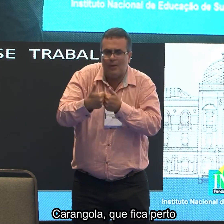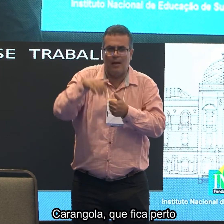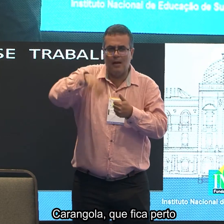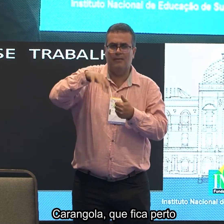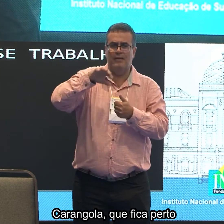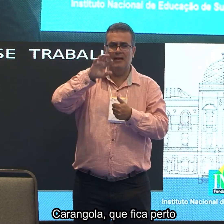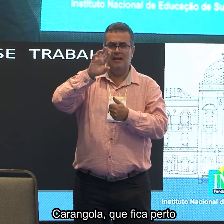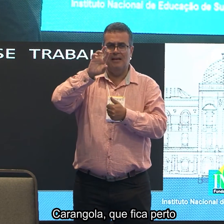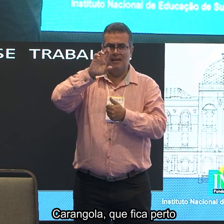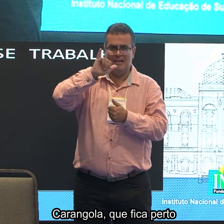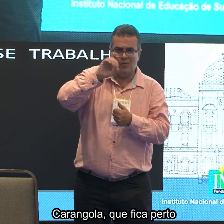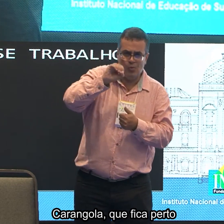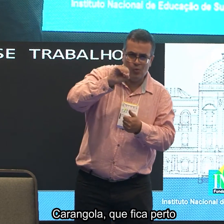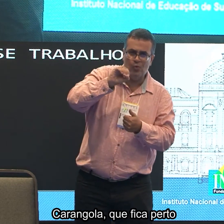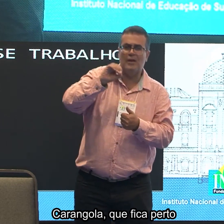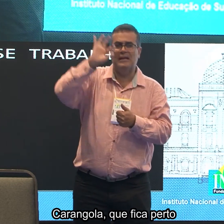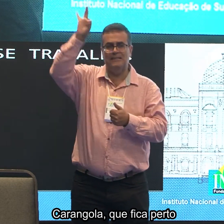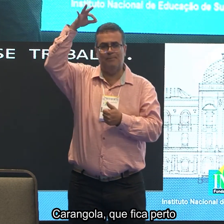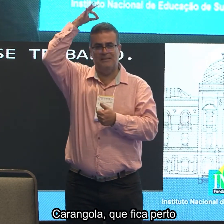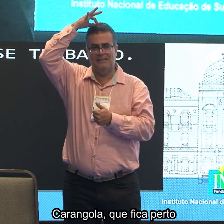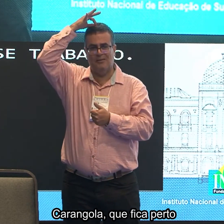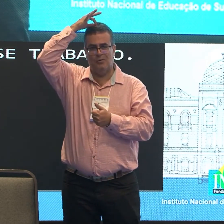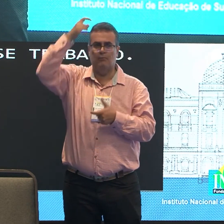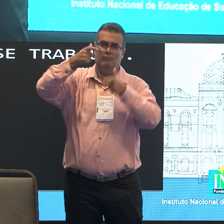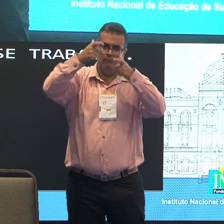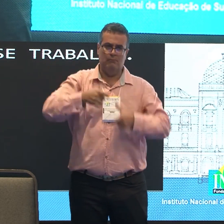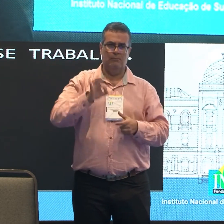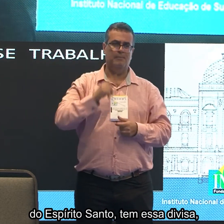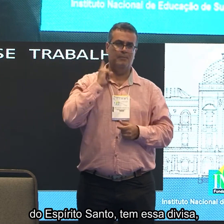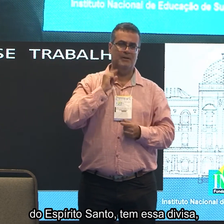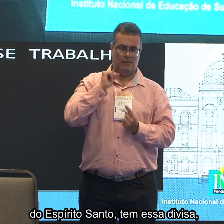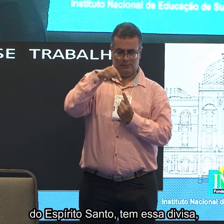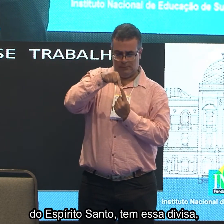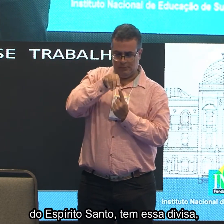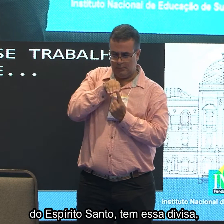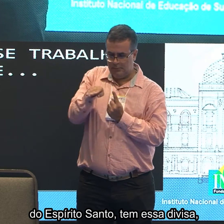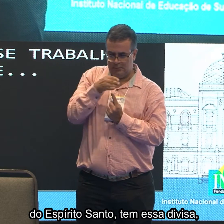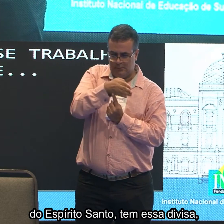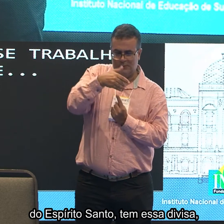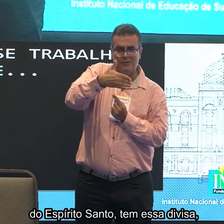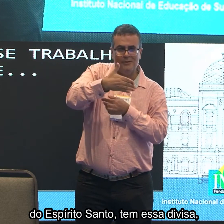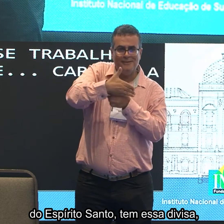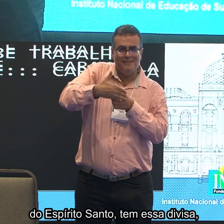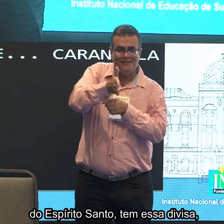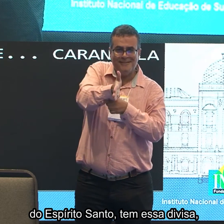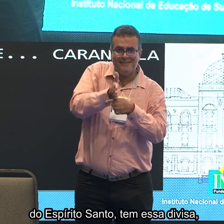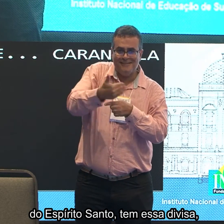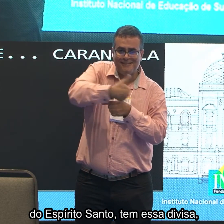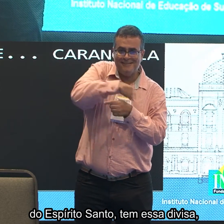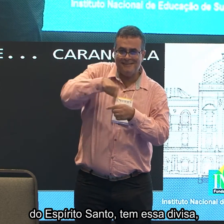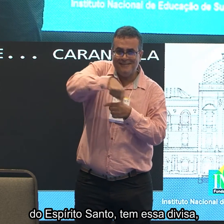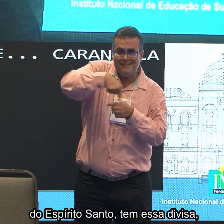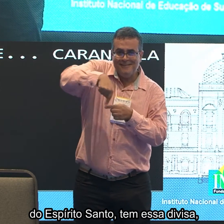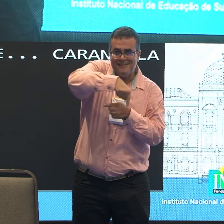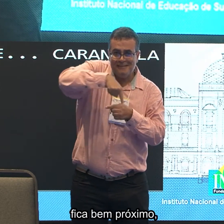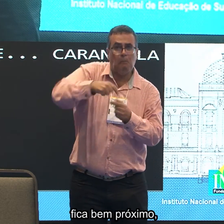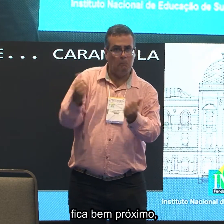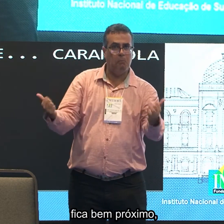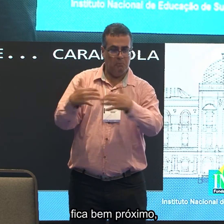Carangola, que fica perto, Tá entre Espírito Santo, tem essa divisa, né? Fica bem perto